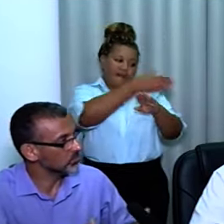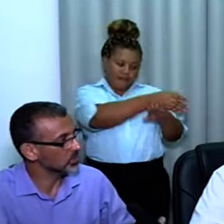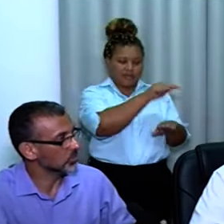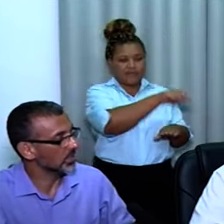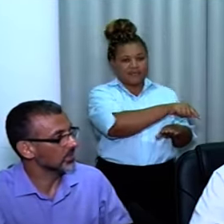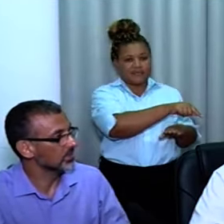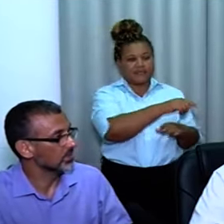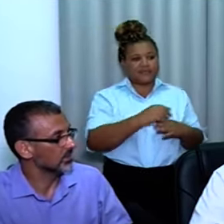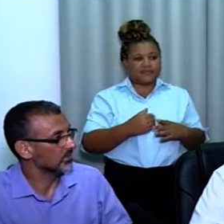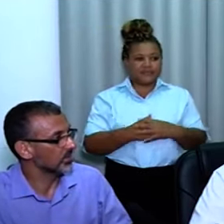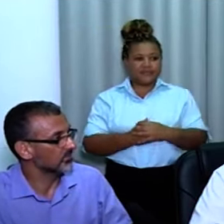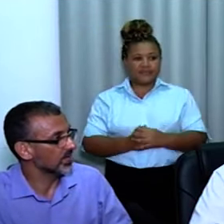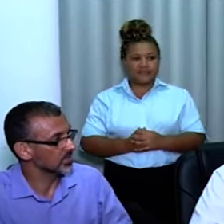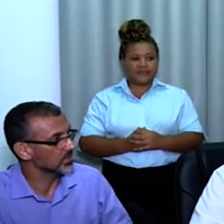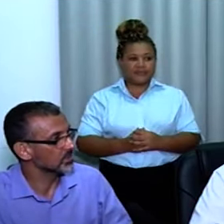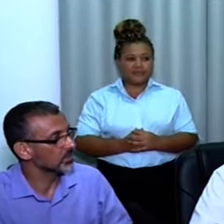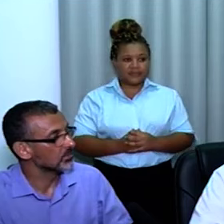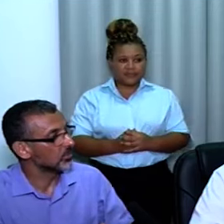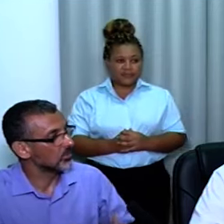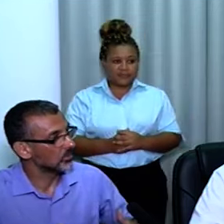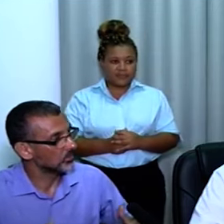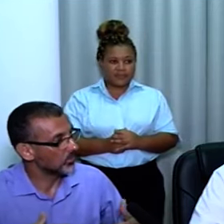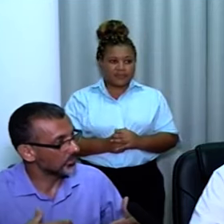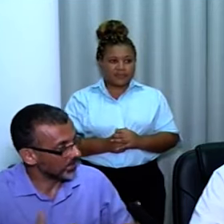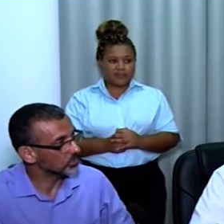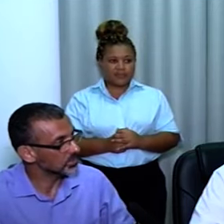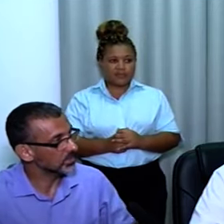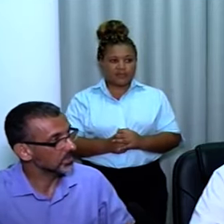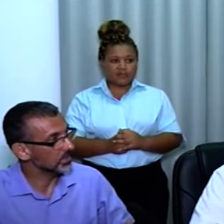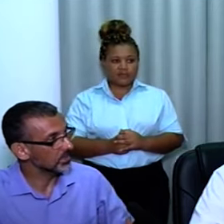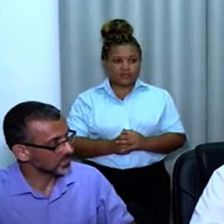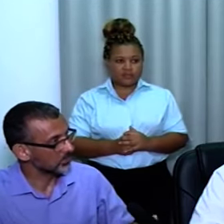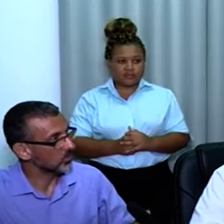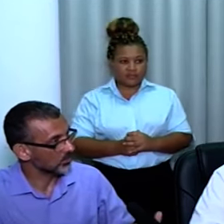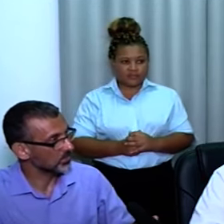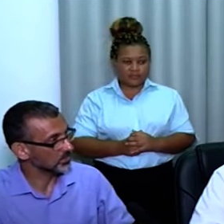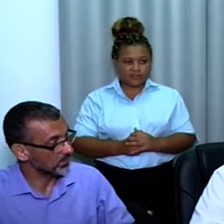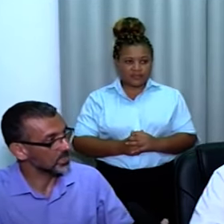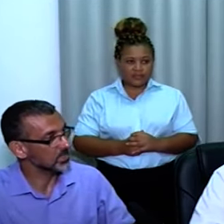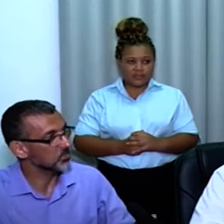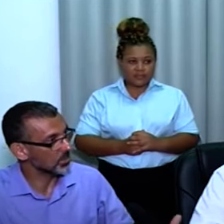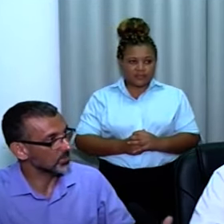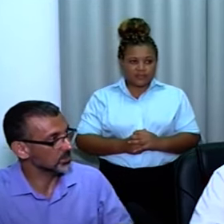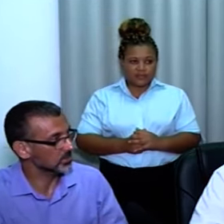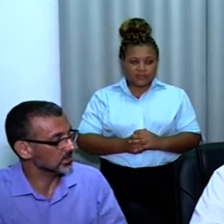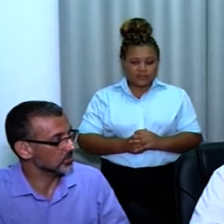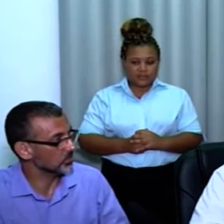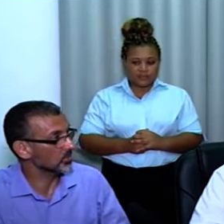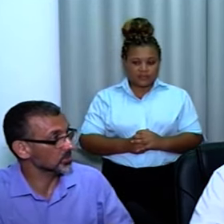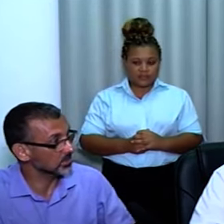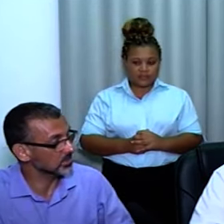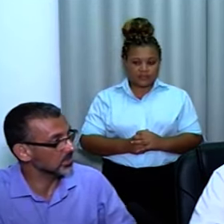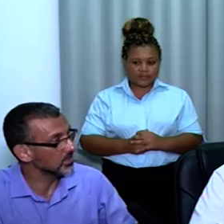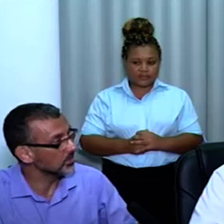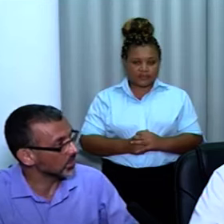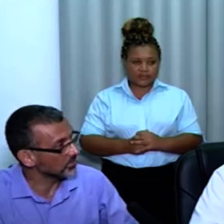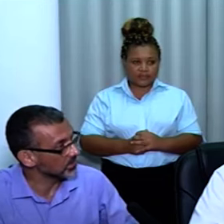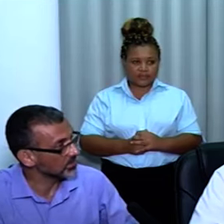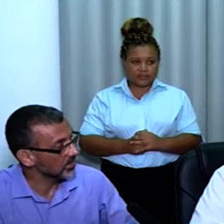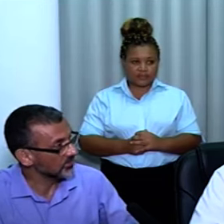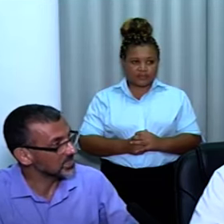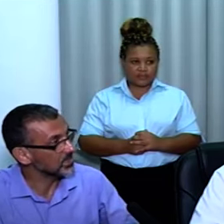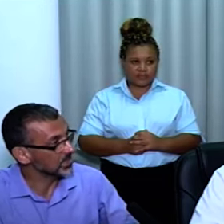qui nous besoin faire des. Mon père annoncé que ça pour commencer, ça mesure pour commencer, nous qu'on se lance là. Pour